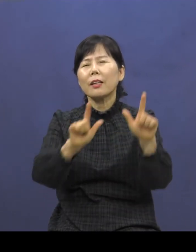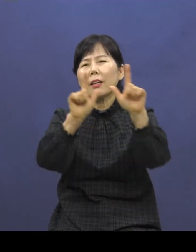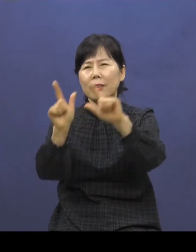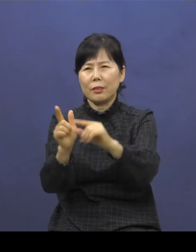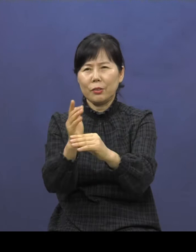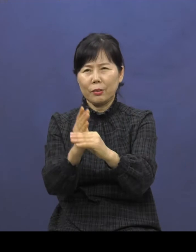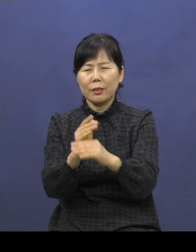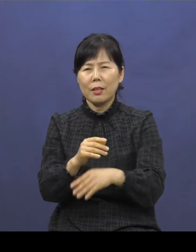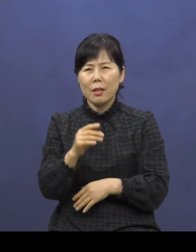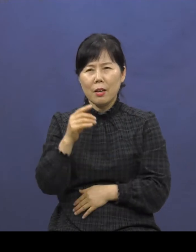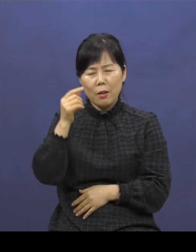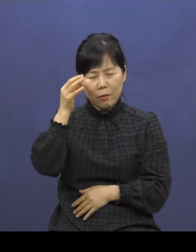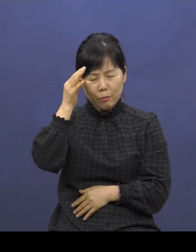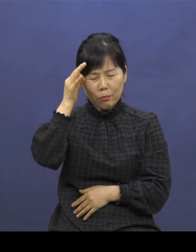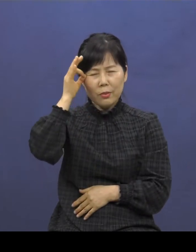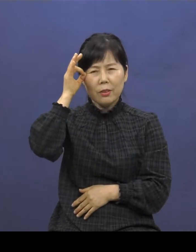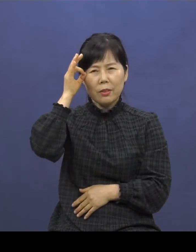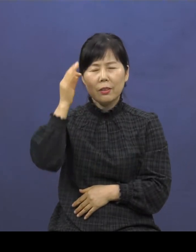이런 생각이 들더라고요.